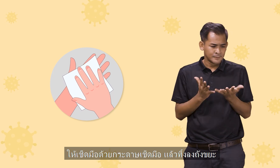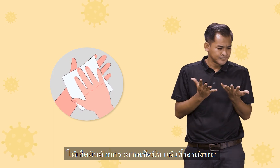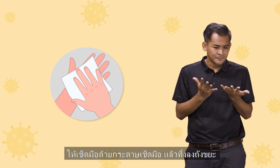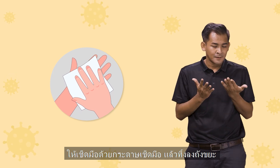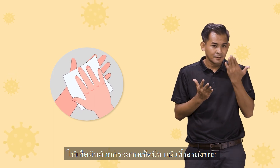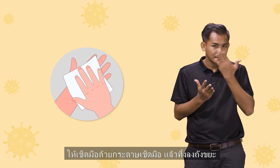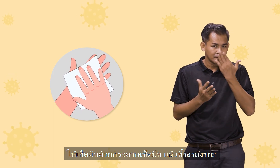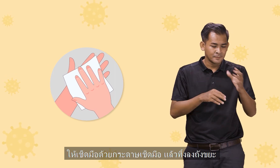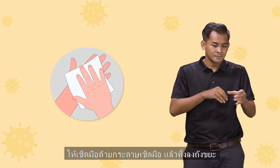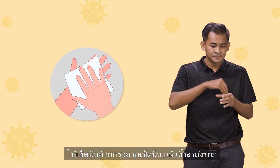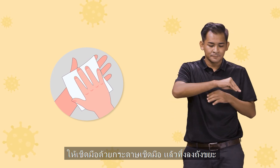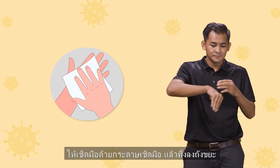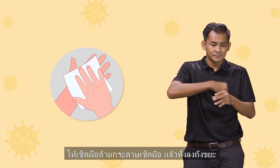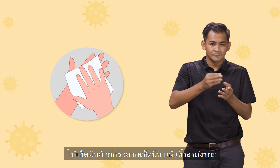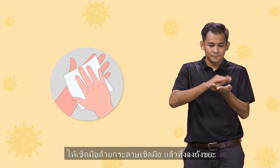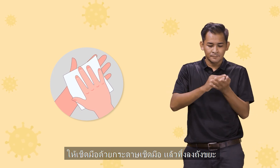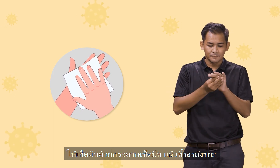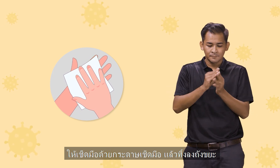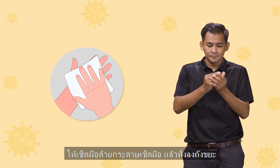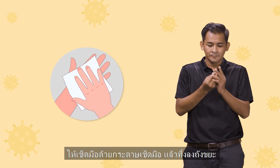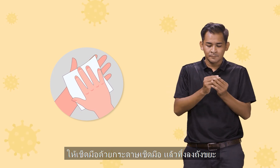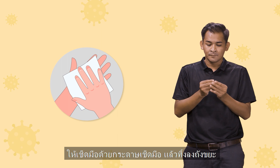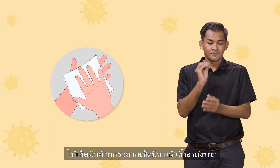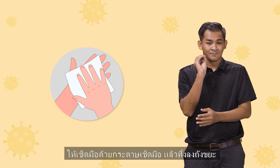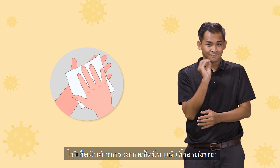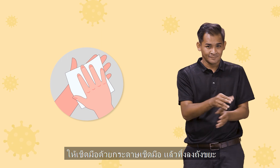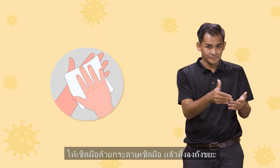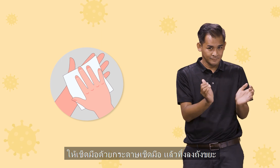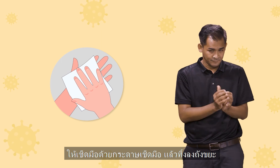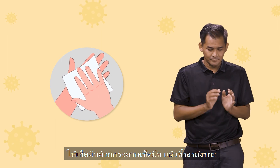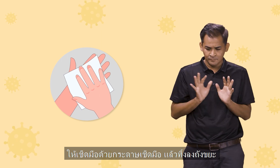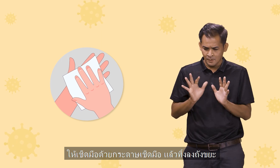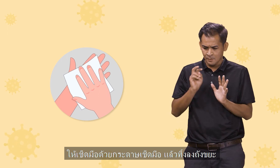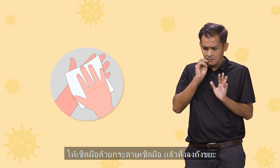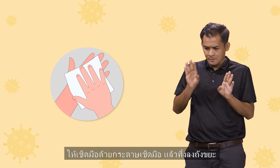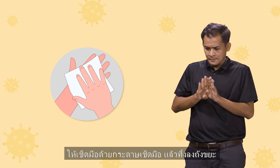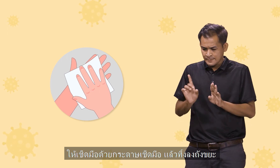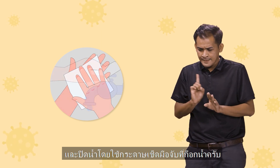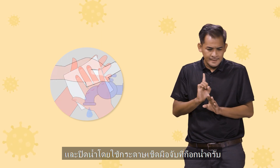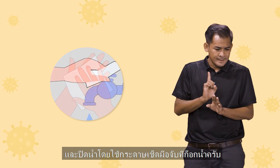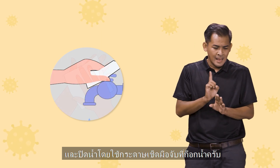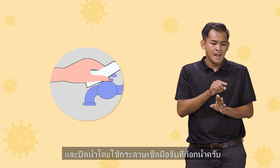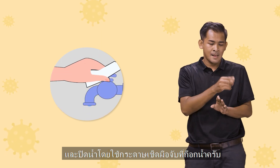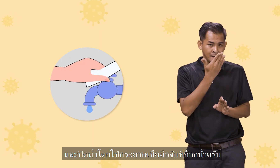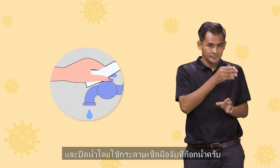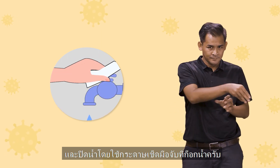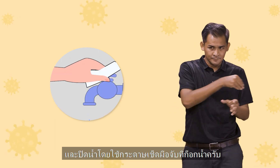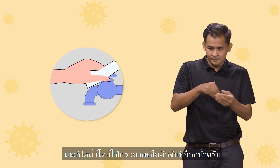าษเช็ดมือแล้วทิ้งลงถังขยะและปิดน้ำโดยใช้กระดาษเช็ด